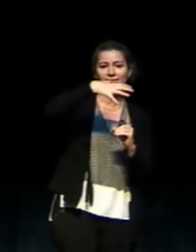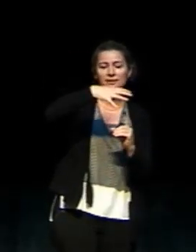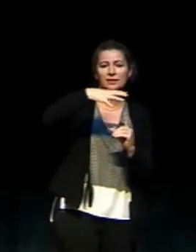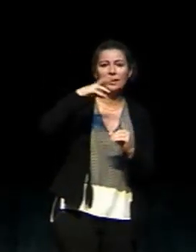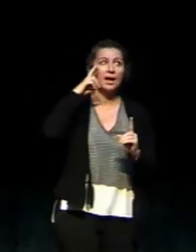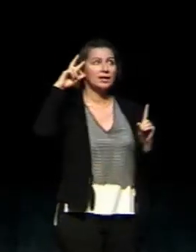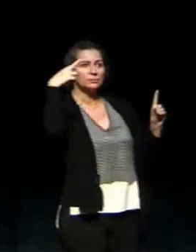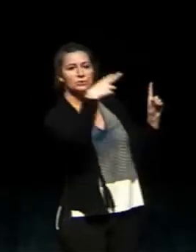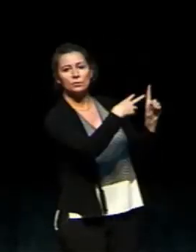precisa